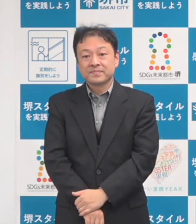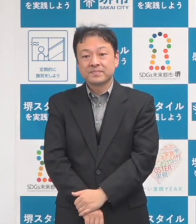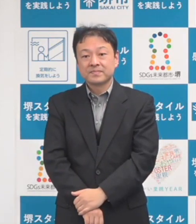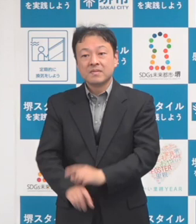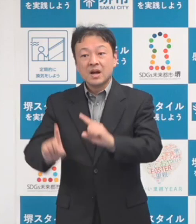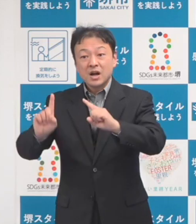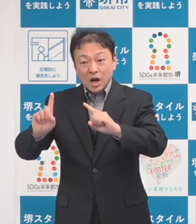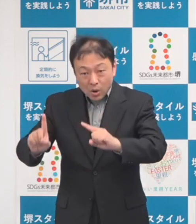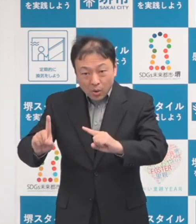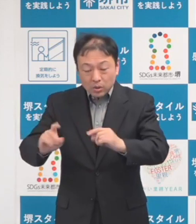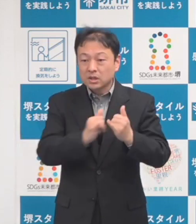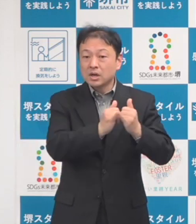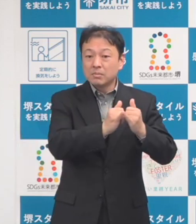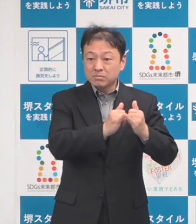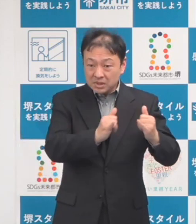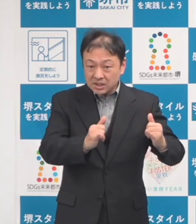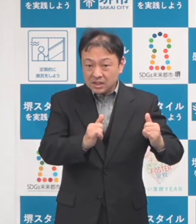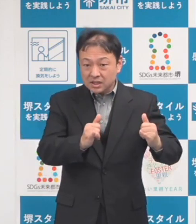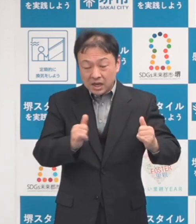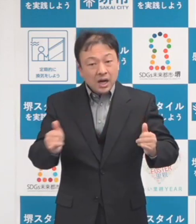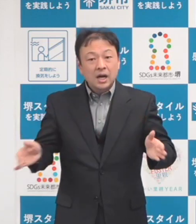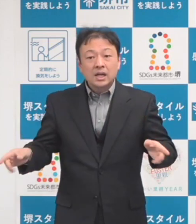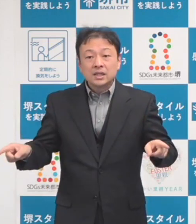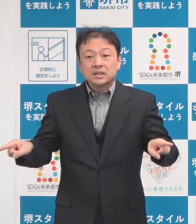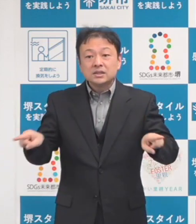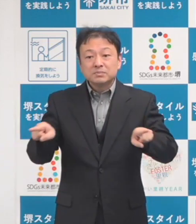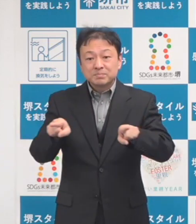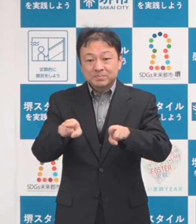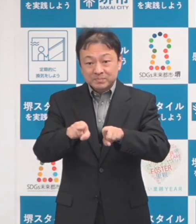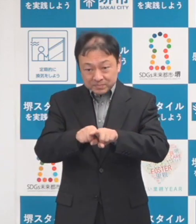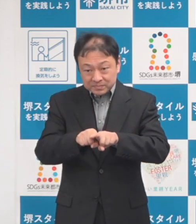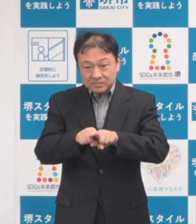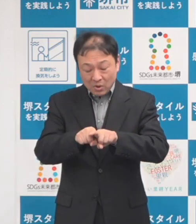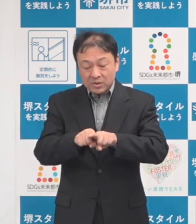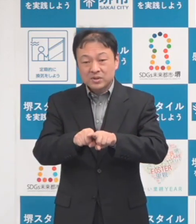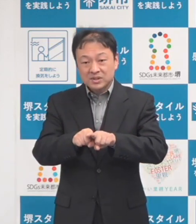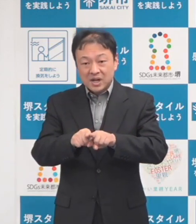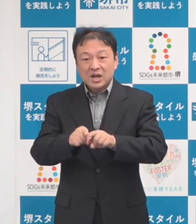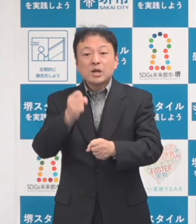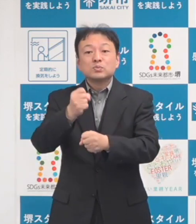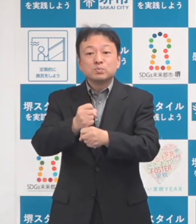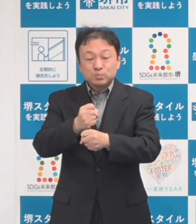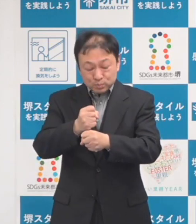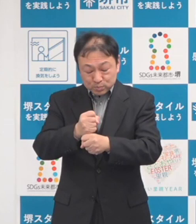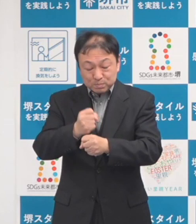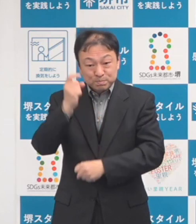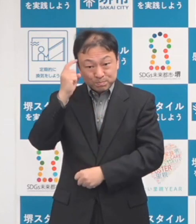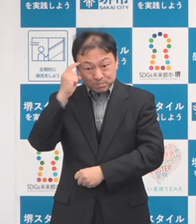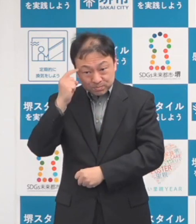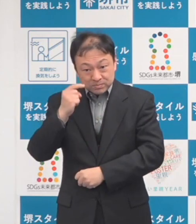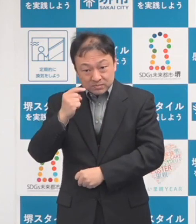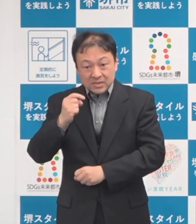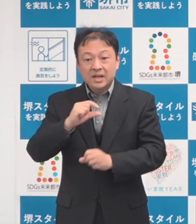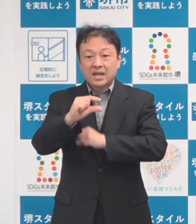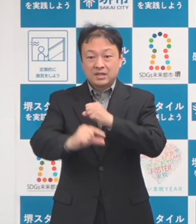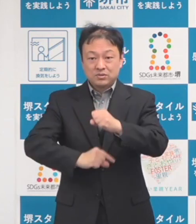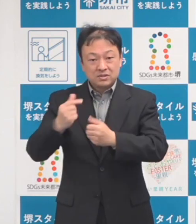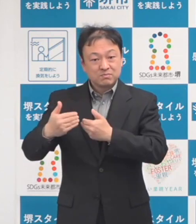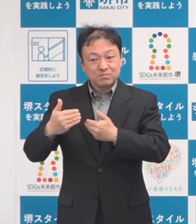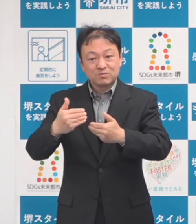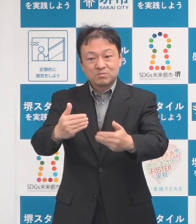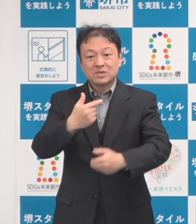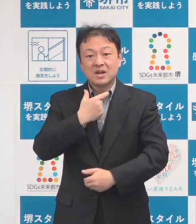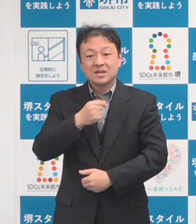と民、公と民間が共同、競争ともに作ることによって SDGs を進めた